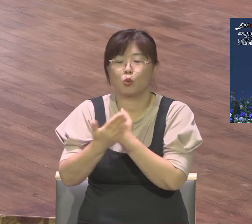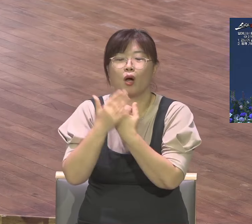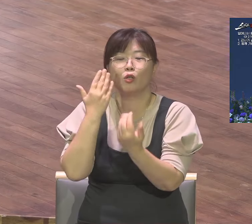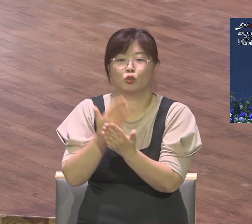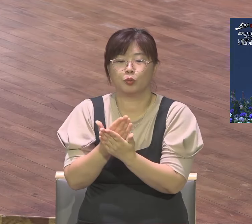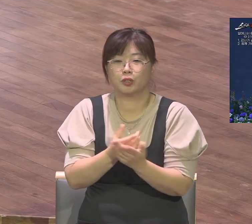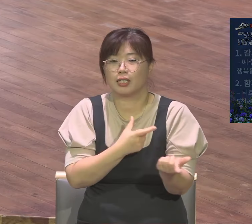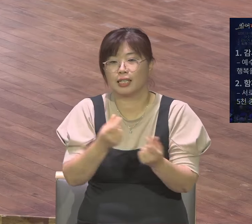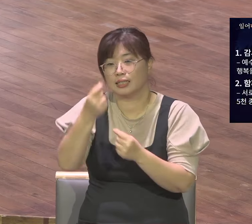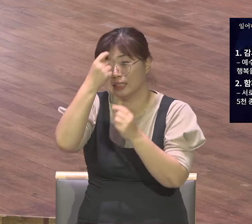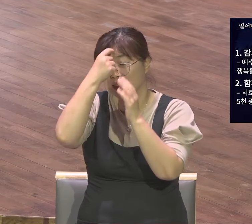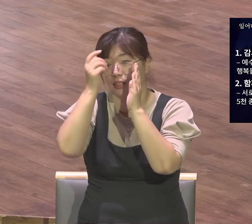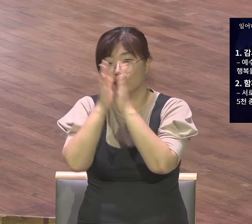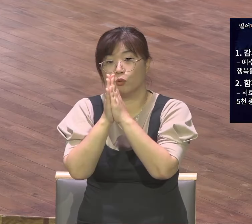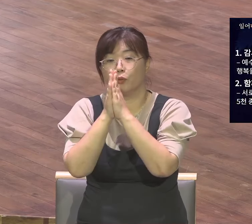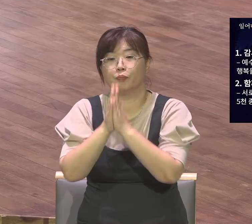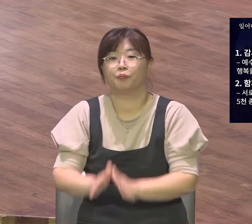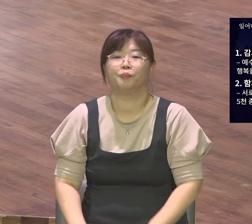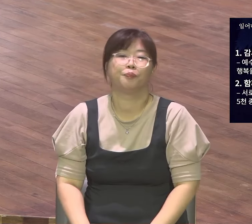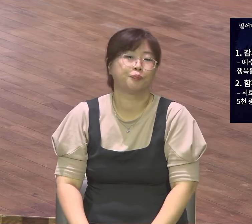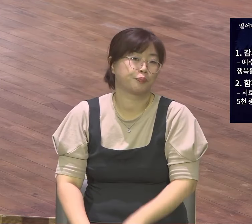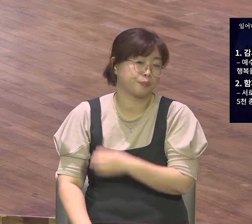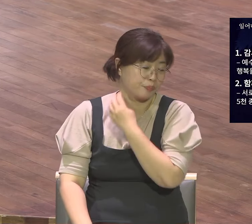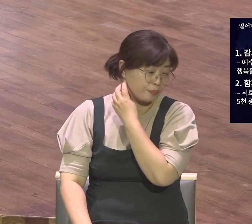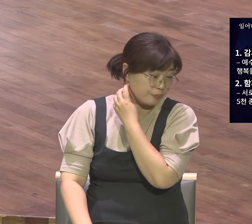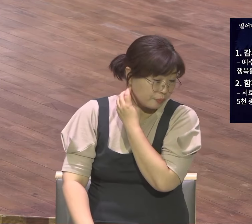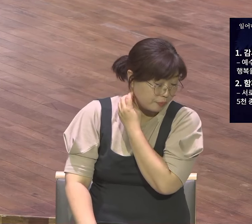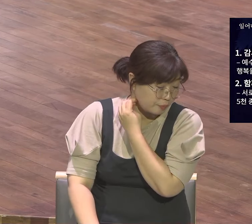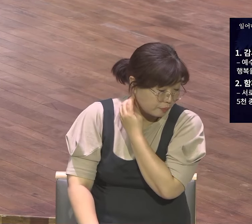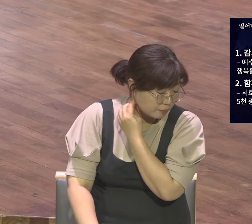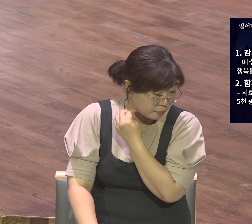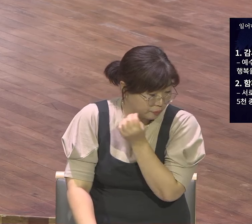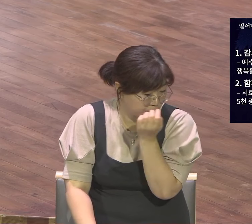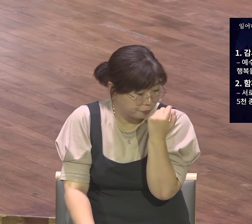외치 기도하겠습니다. 주여